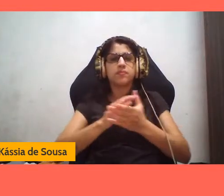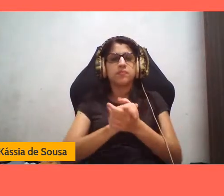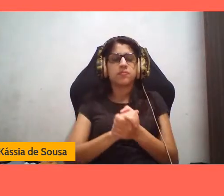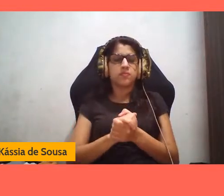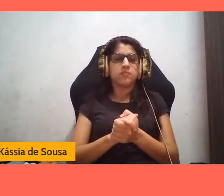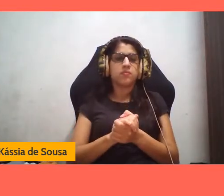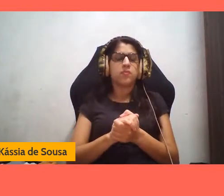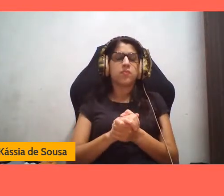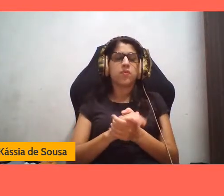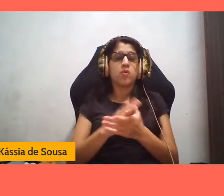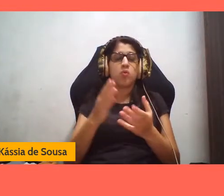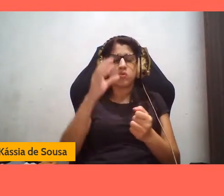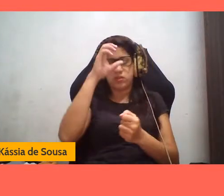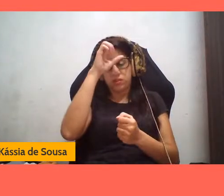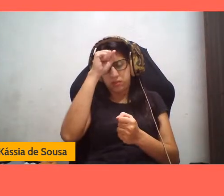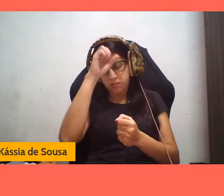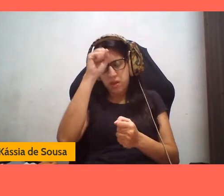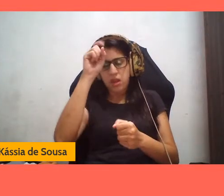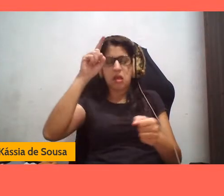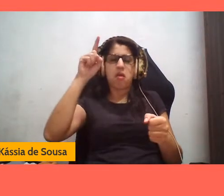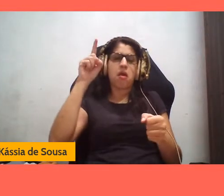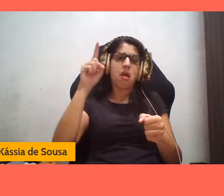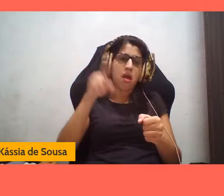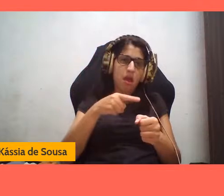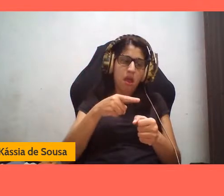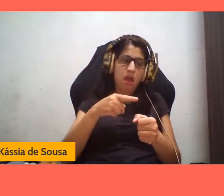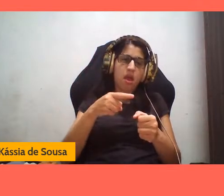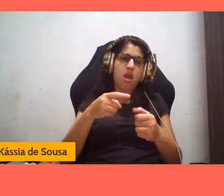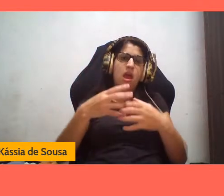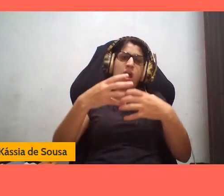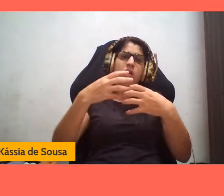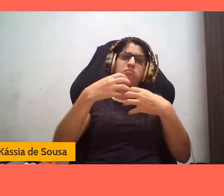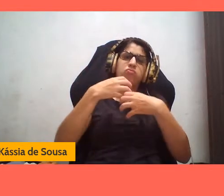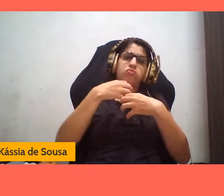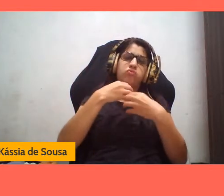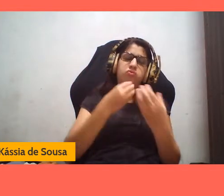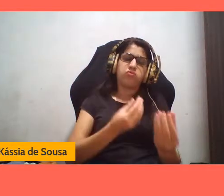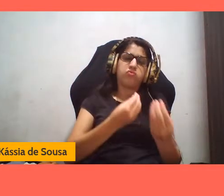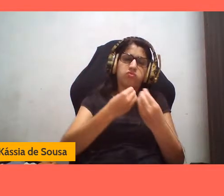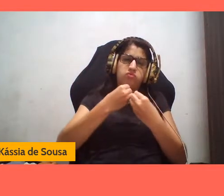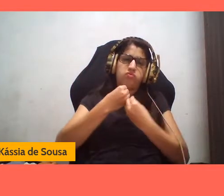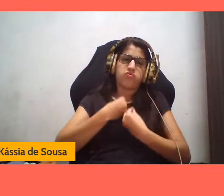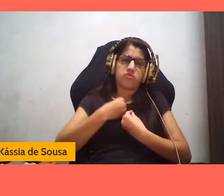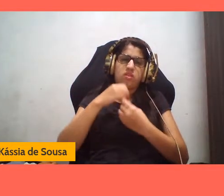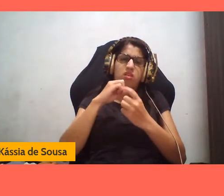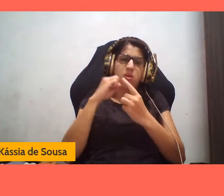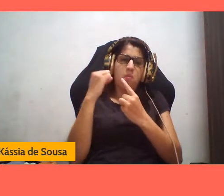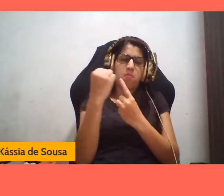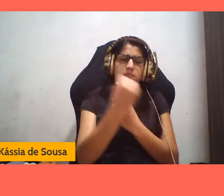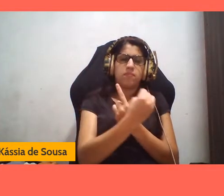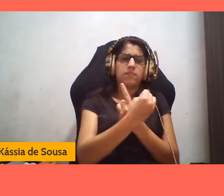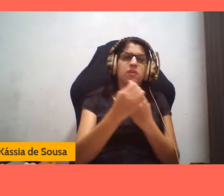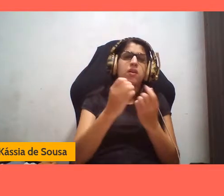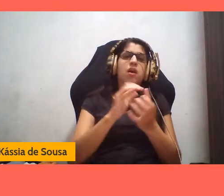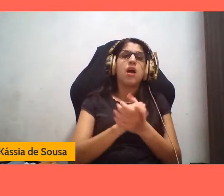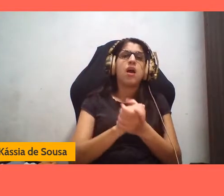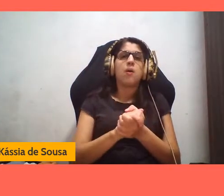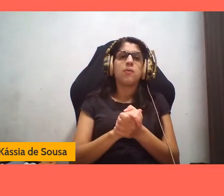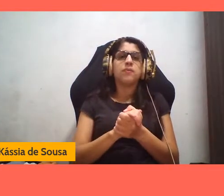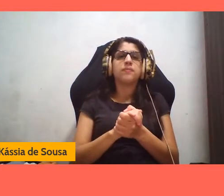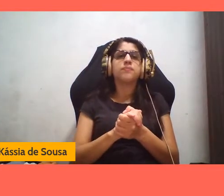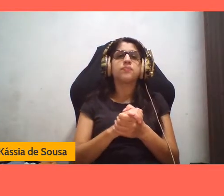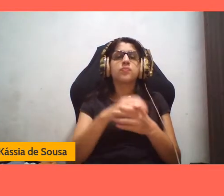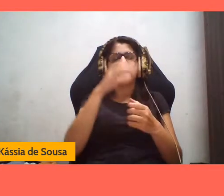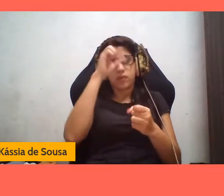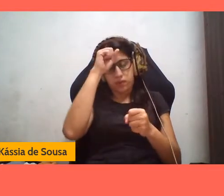o patrimônio mundial da humanidade. Portanto, o conhecimento, como a educação, deve